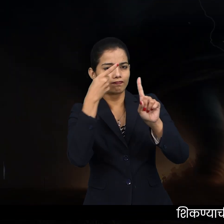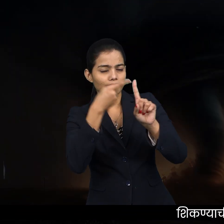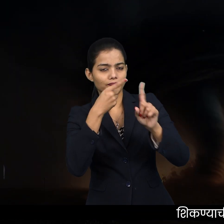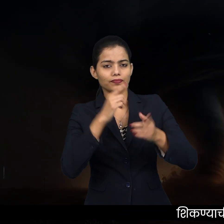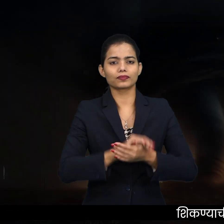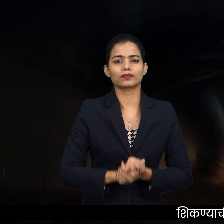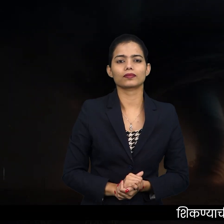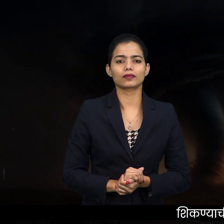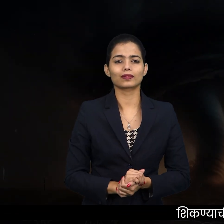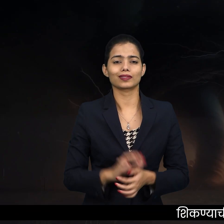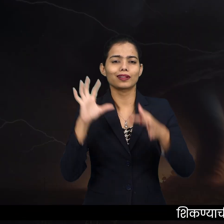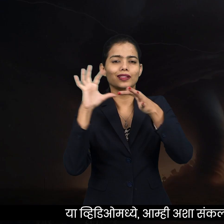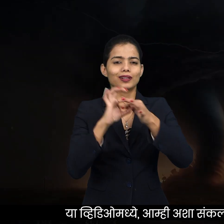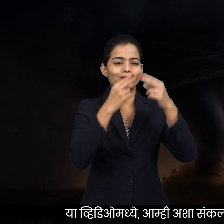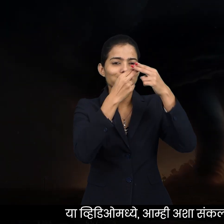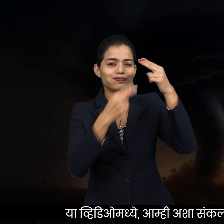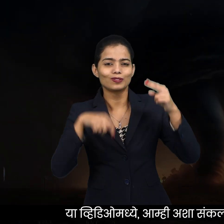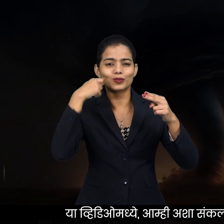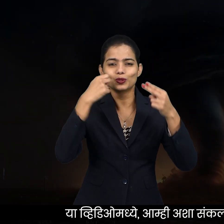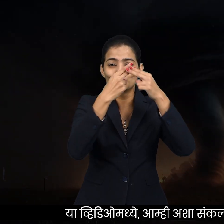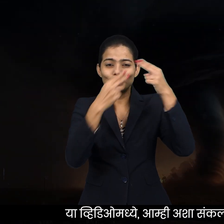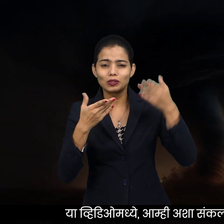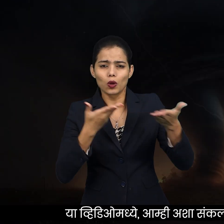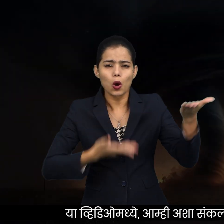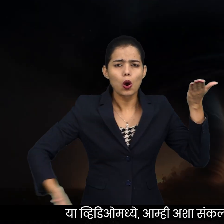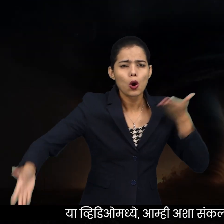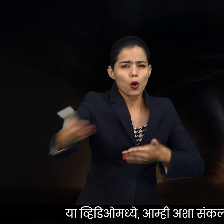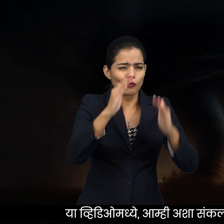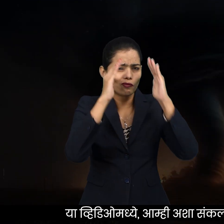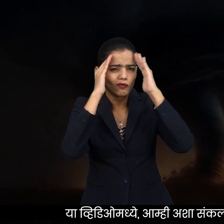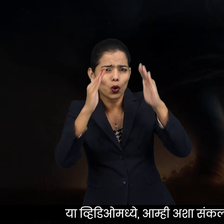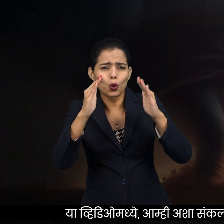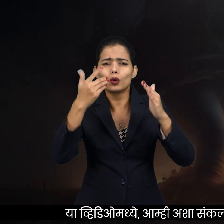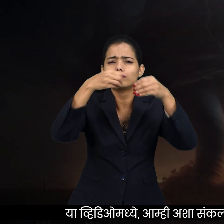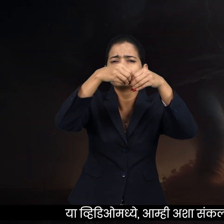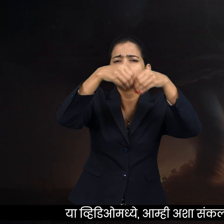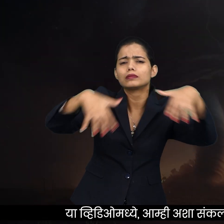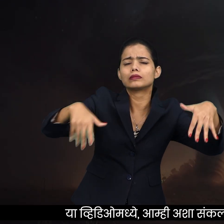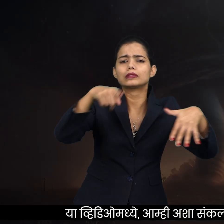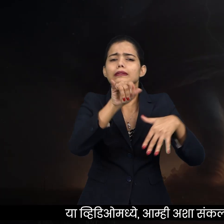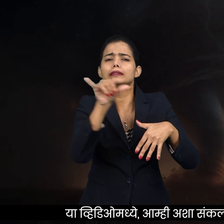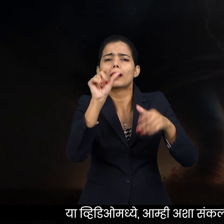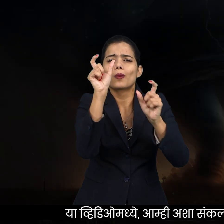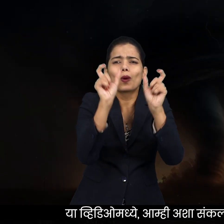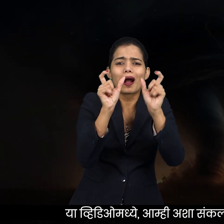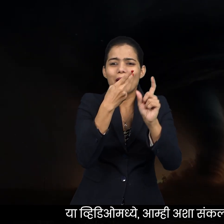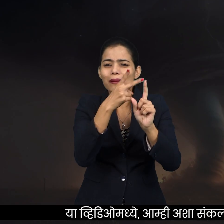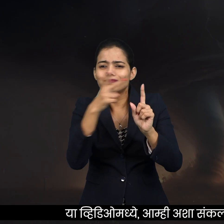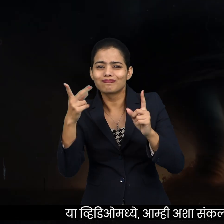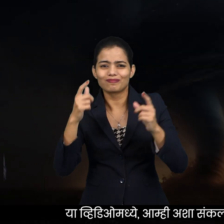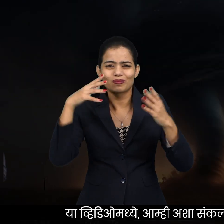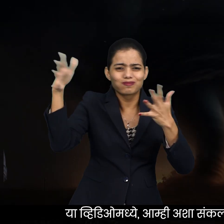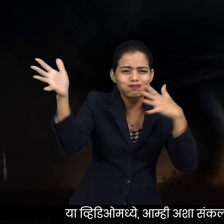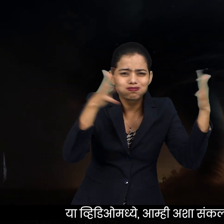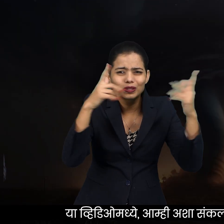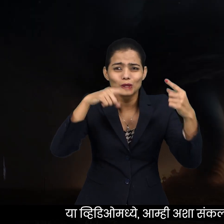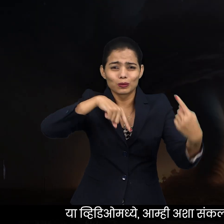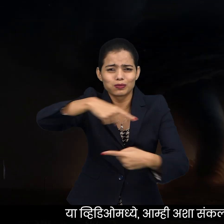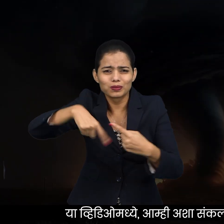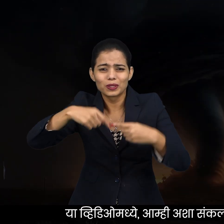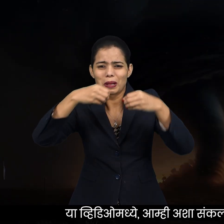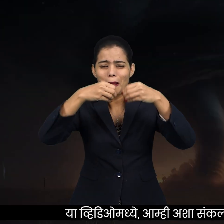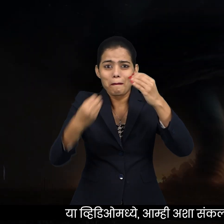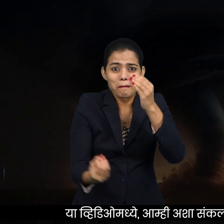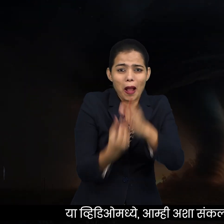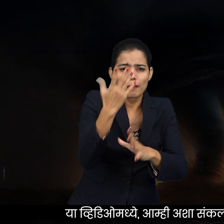शिकण्याची उद्दिष्टे. या व्हिडिओमध्ये आम्ही अशा संकल्पनांवर लक्ष केंद्रित करत आहोत.